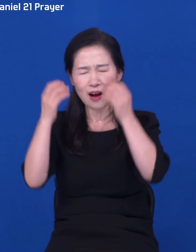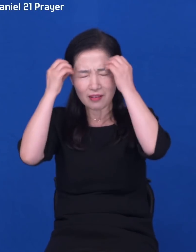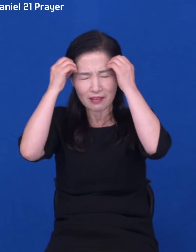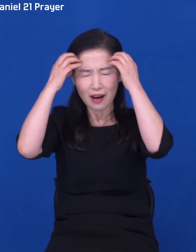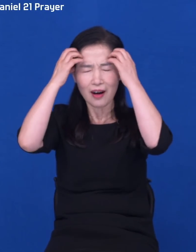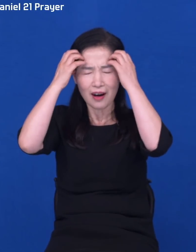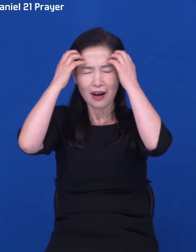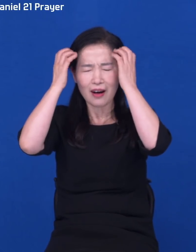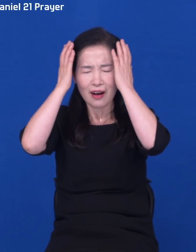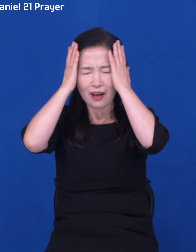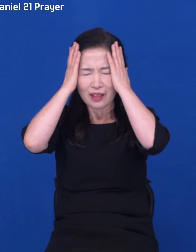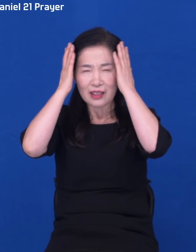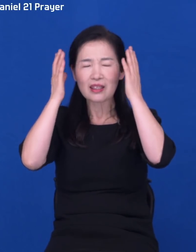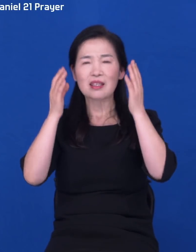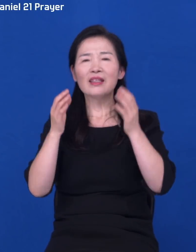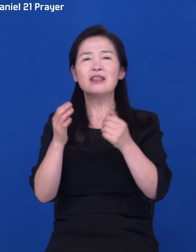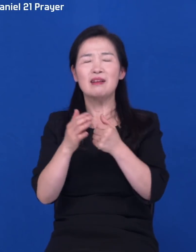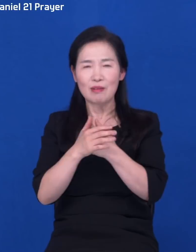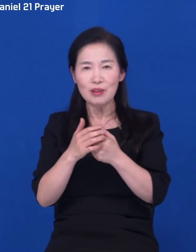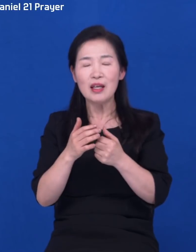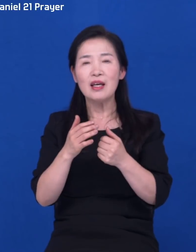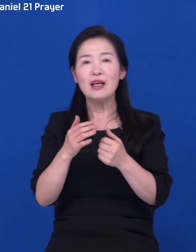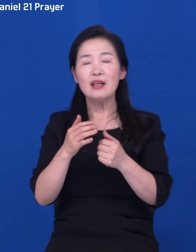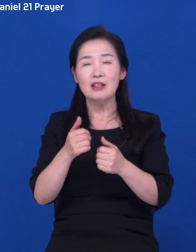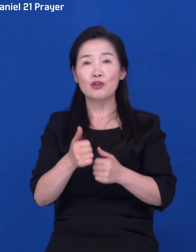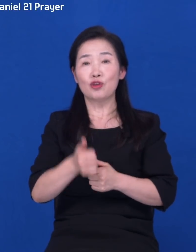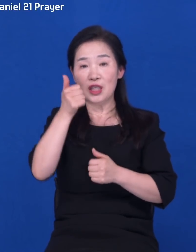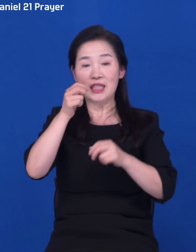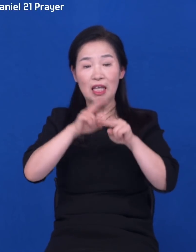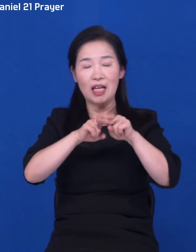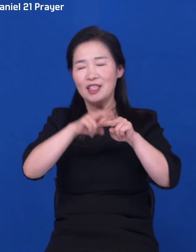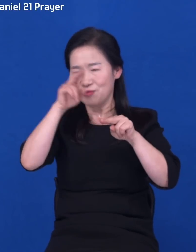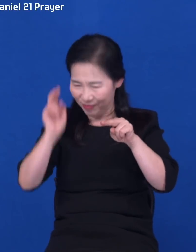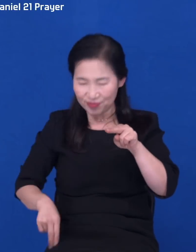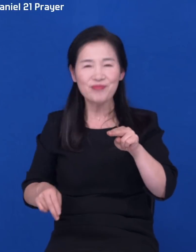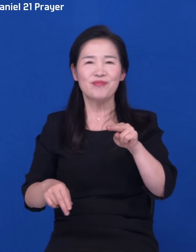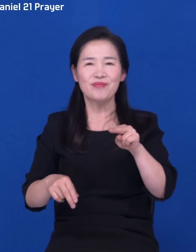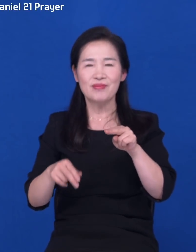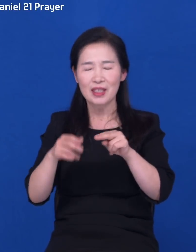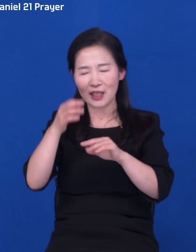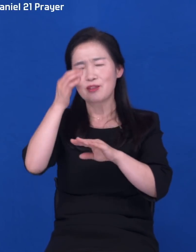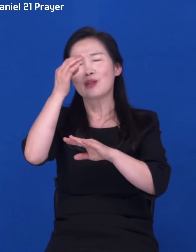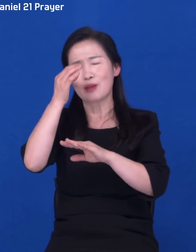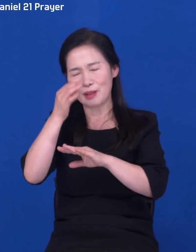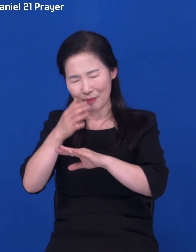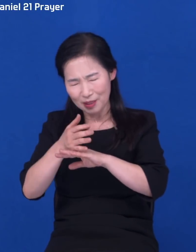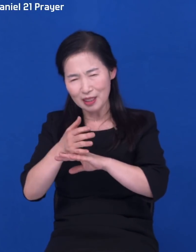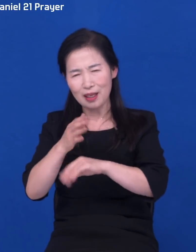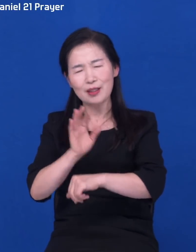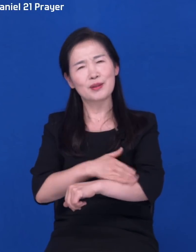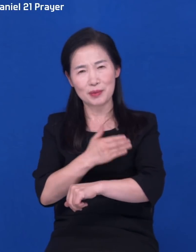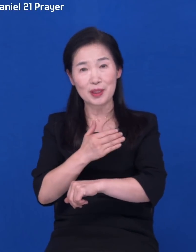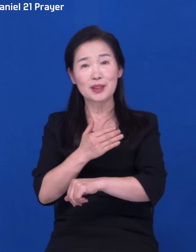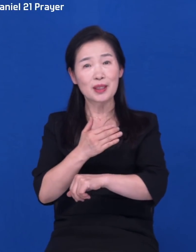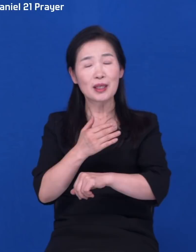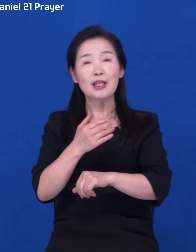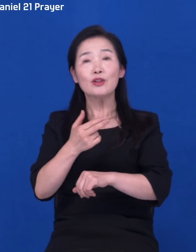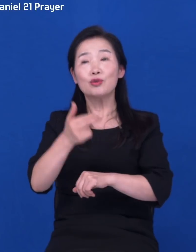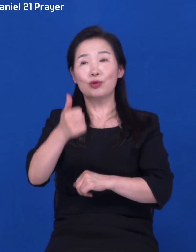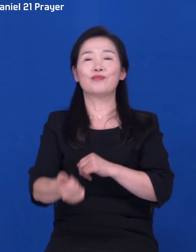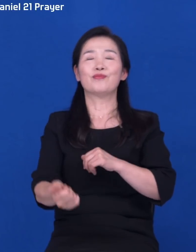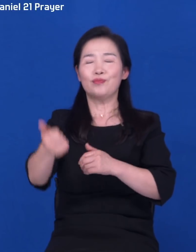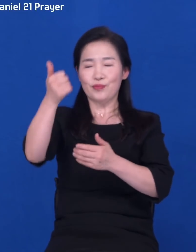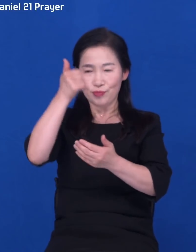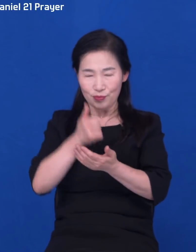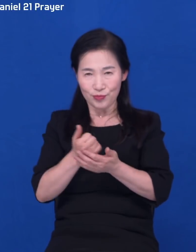친절하게 주인 된 자리에서 내려오고 미안하다고 진짜 회개하고 사과한 다음에 예수를 주로 영접해라.